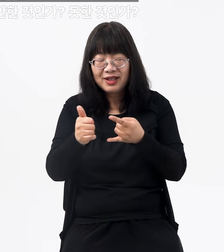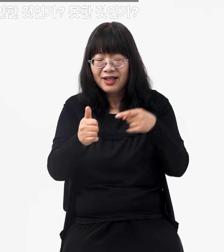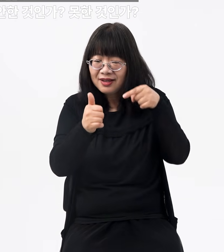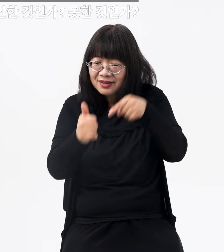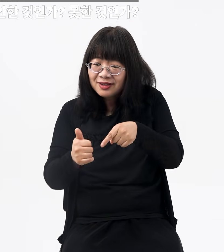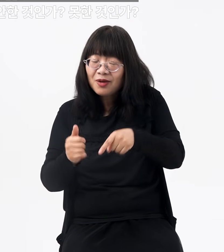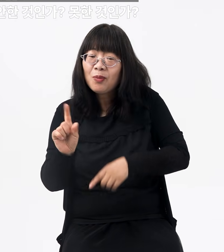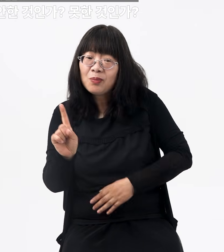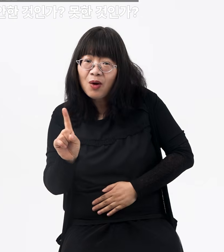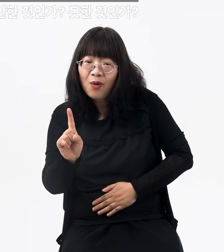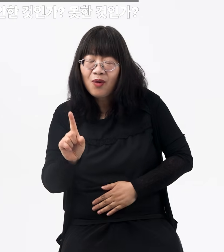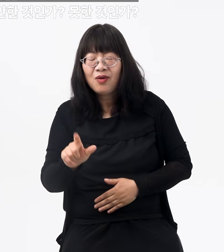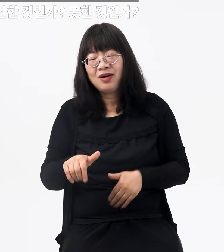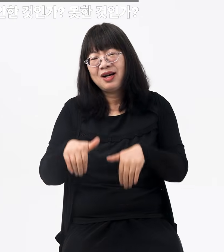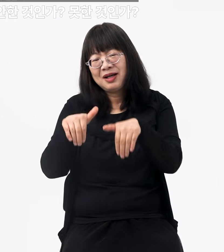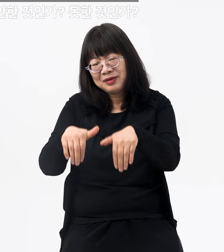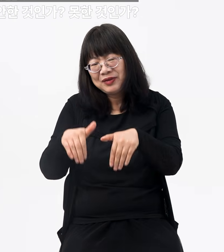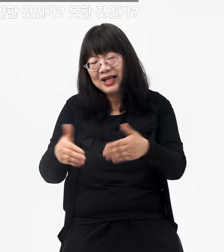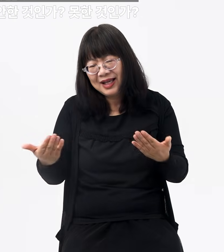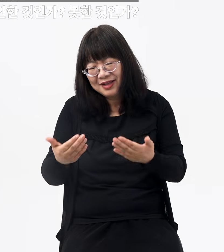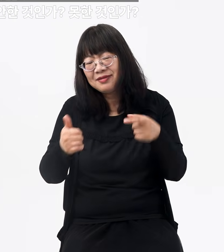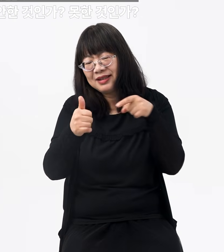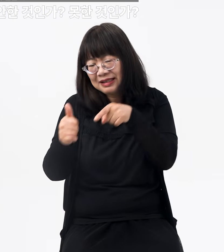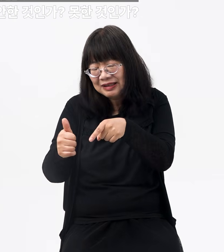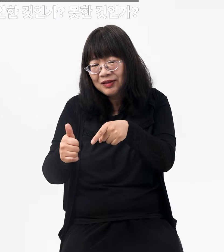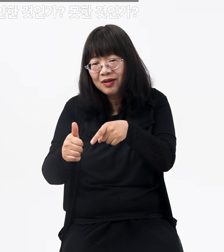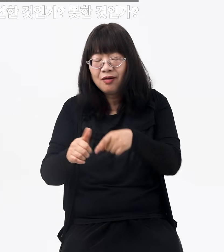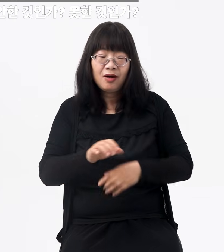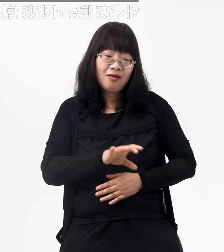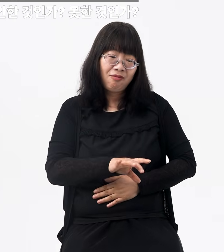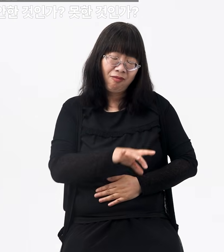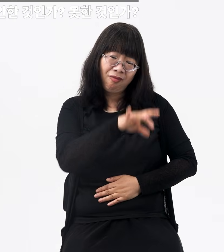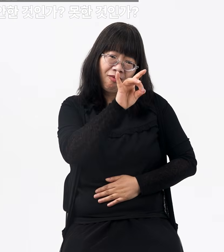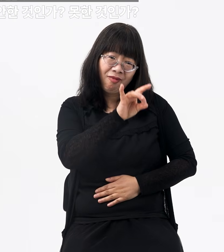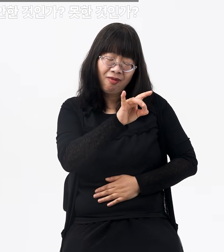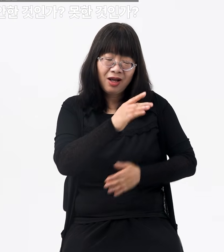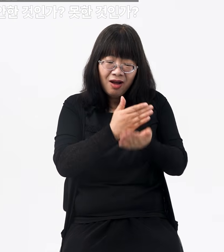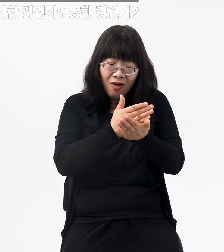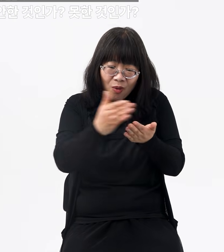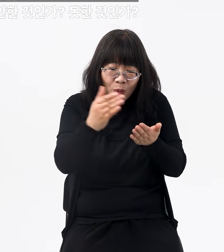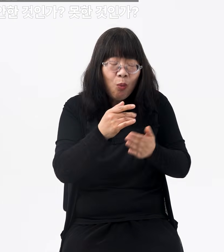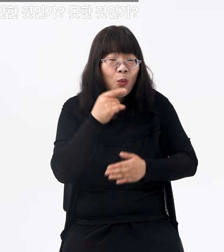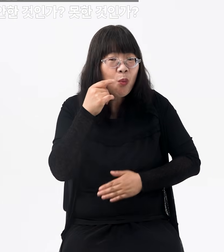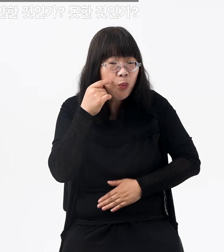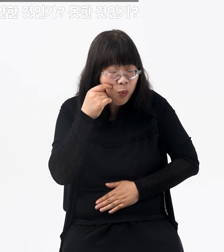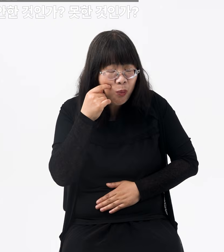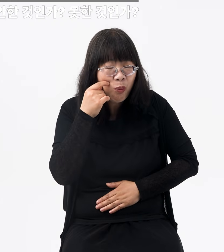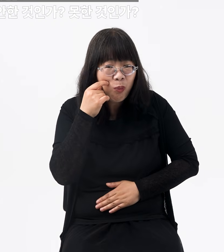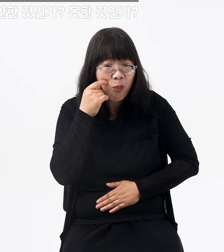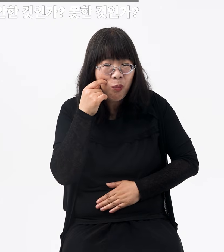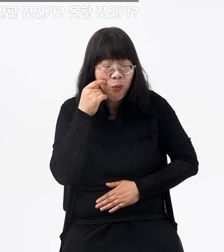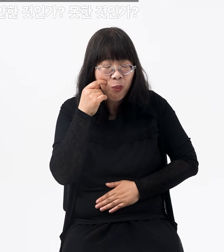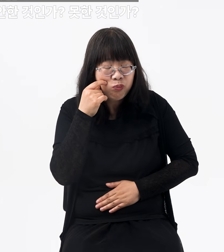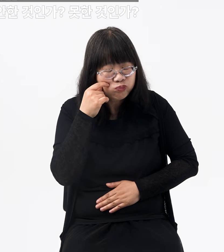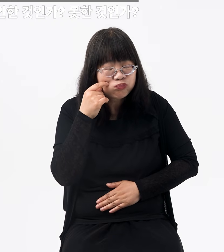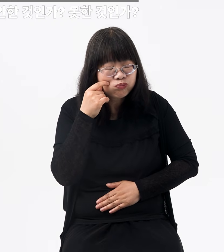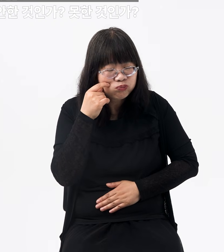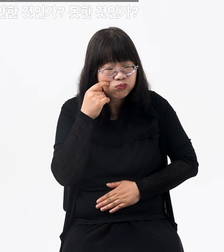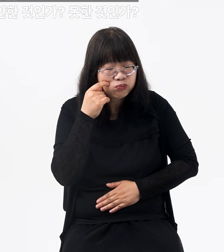시켰어요? 노역을 시켰고, 처음에는 쫓아내지 못한 것까지